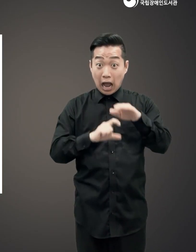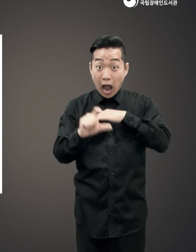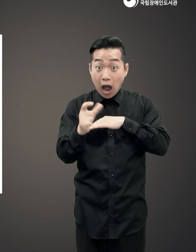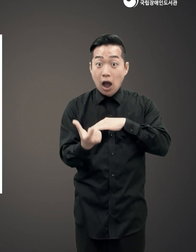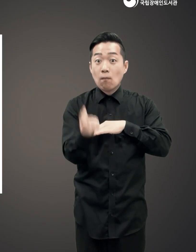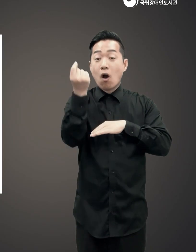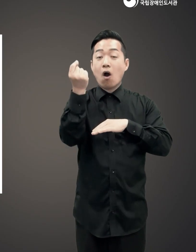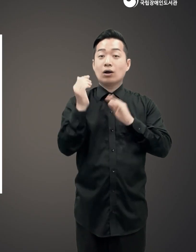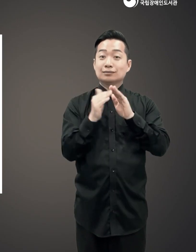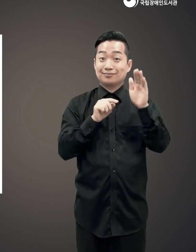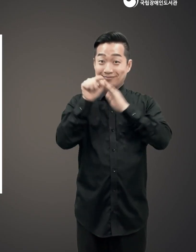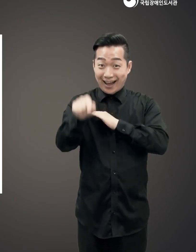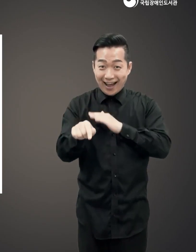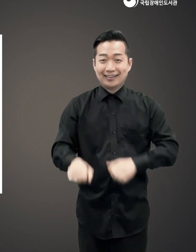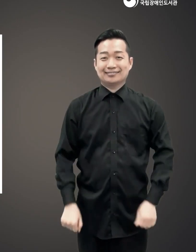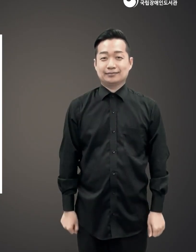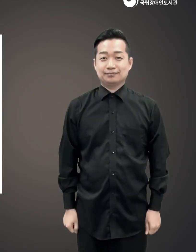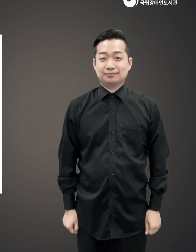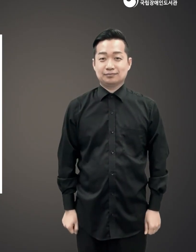밖에 나오다니.